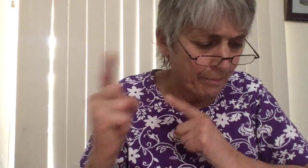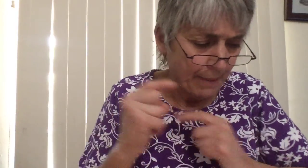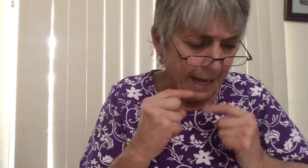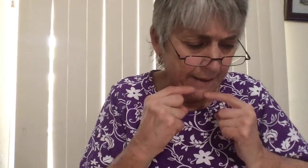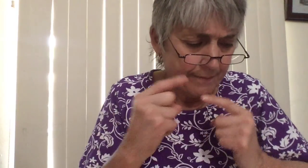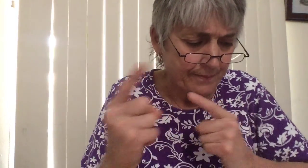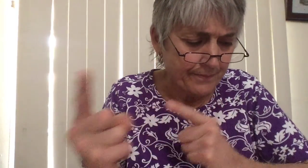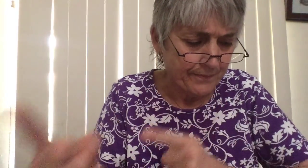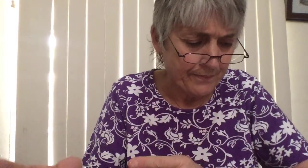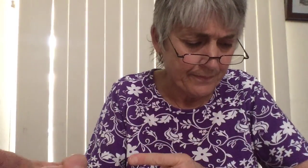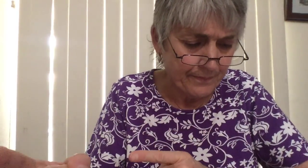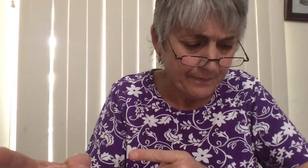pas.